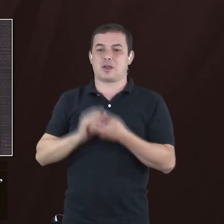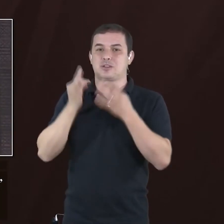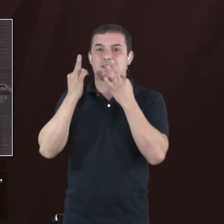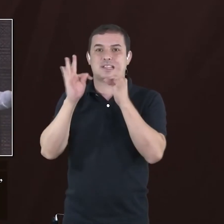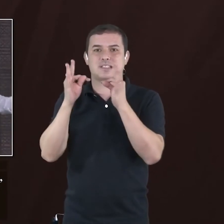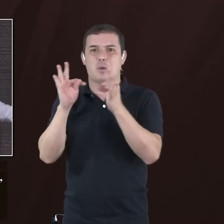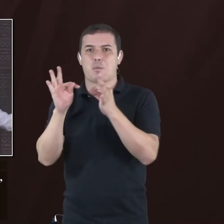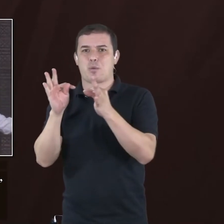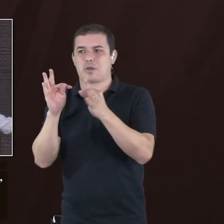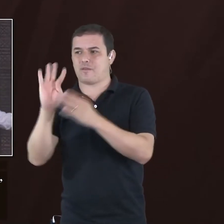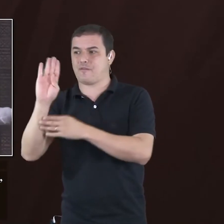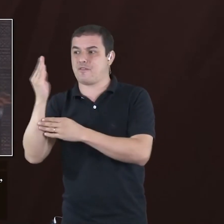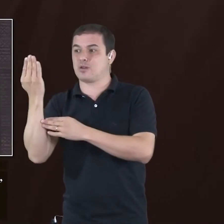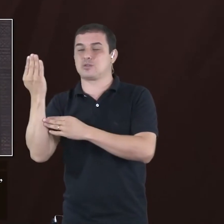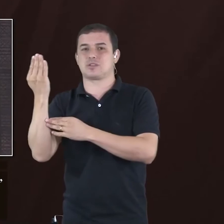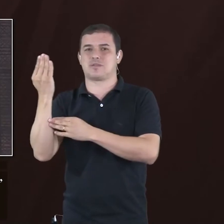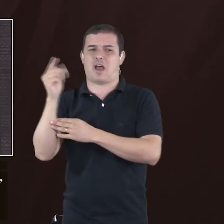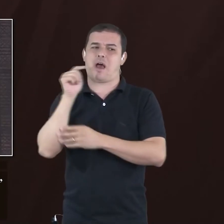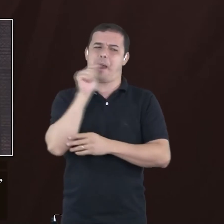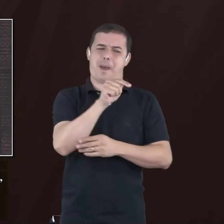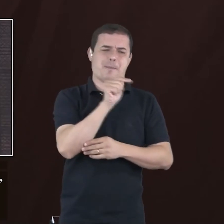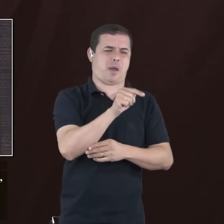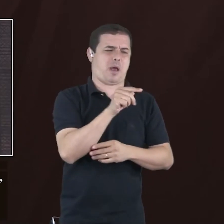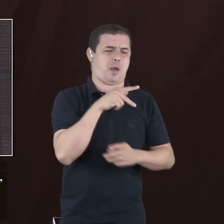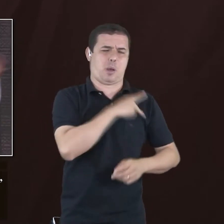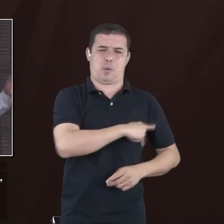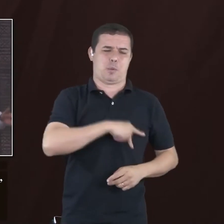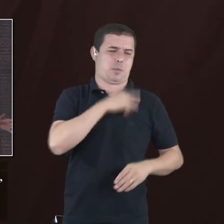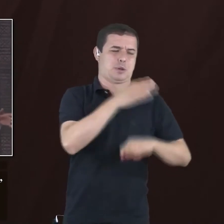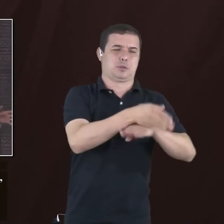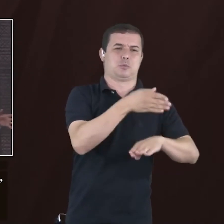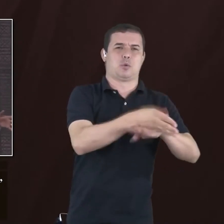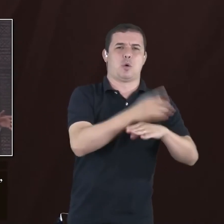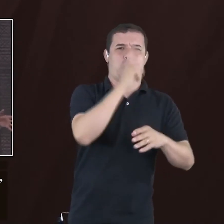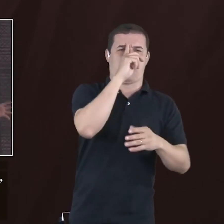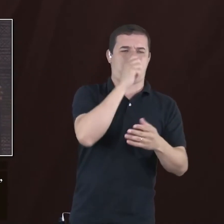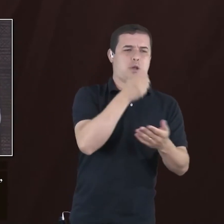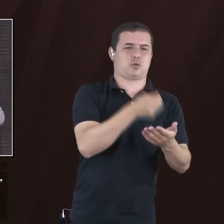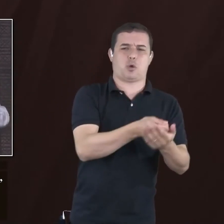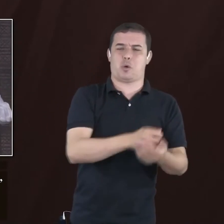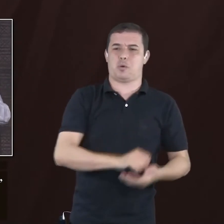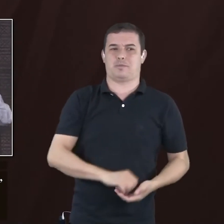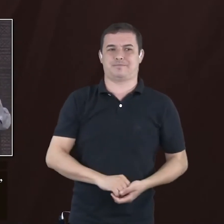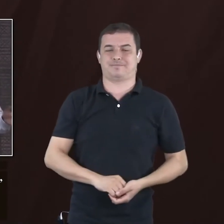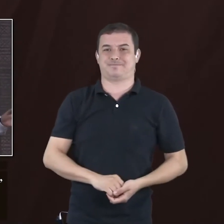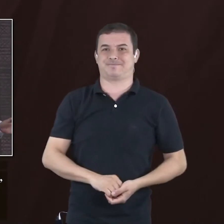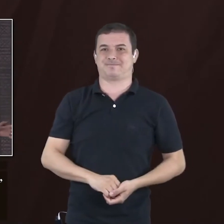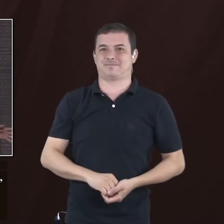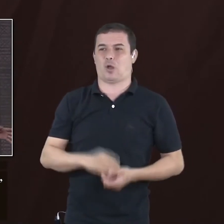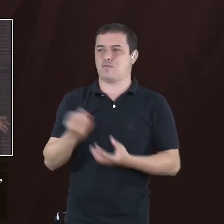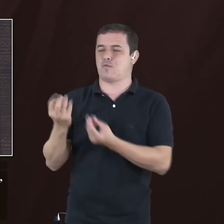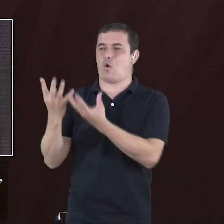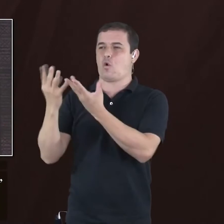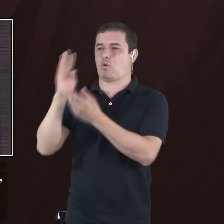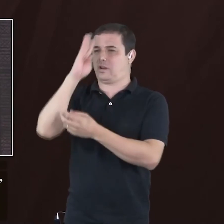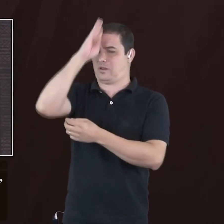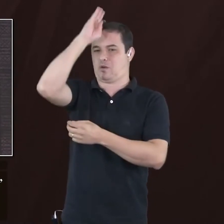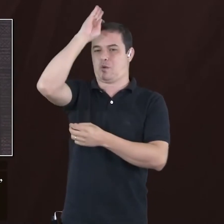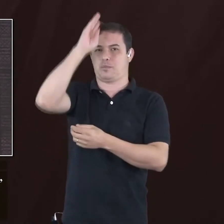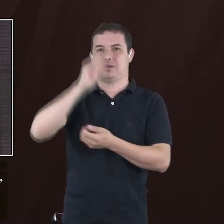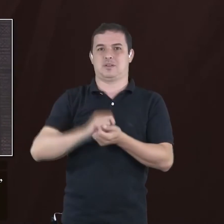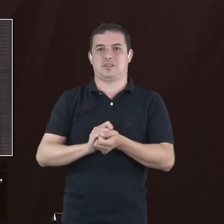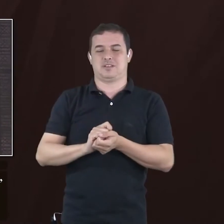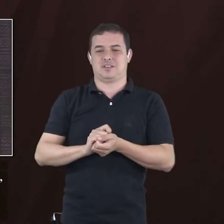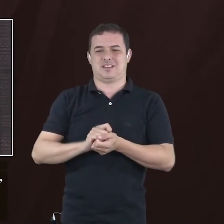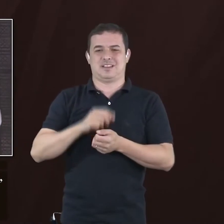testemunhas falsas dizendo que ele participou, ou ele ordenou, mas ninguém foi a favor dele. Porque esse julgamento